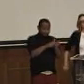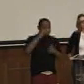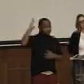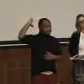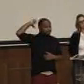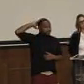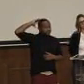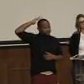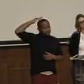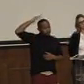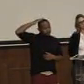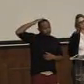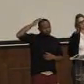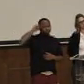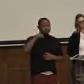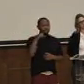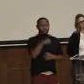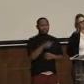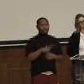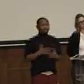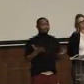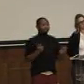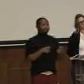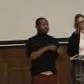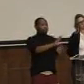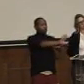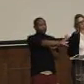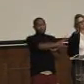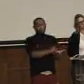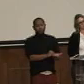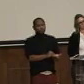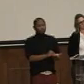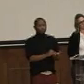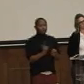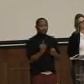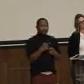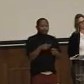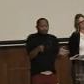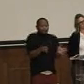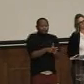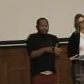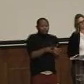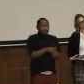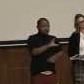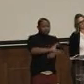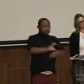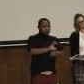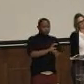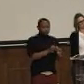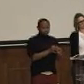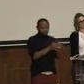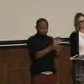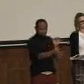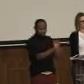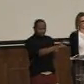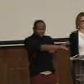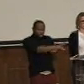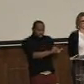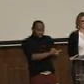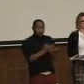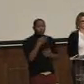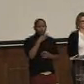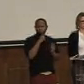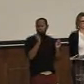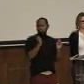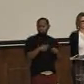é uma referência em todo o Brasil em cursos de EAD. Eu acho que é um modelo que vale a pena a